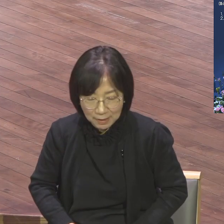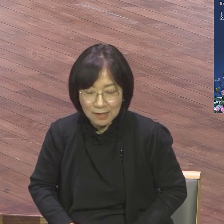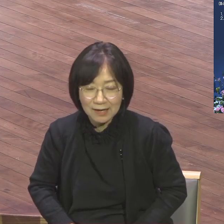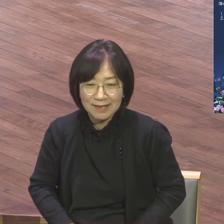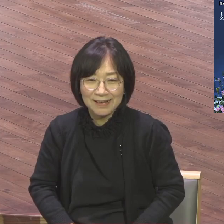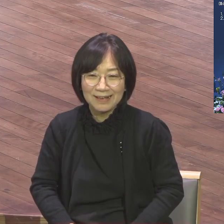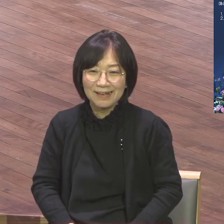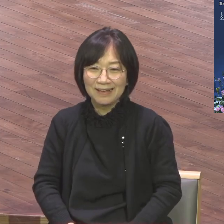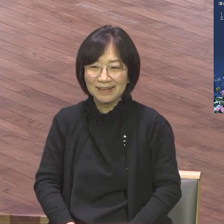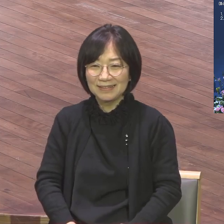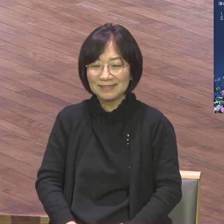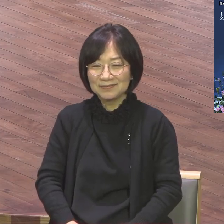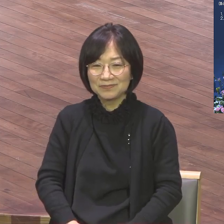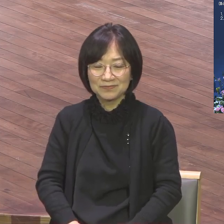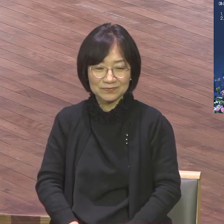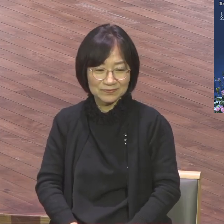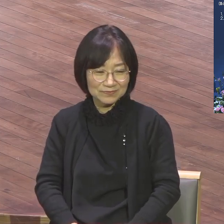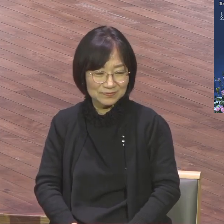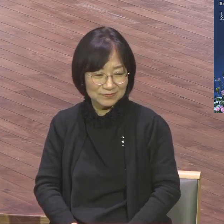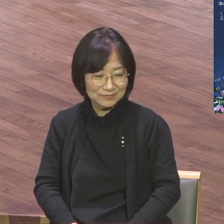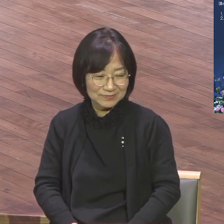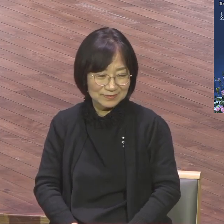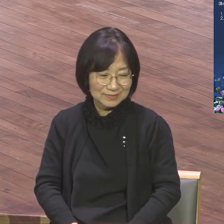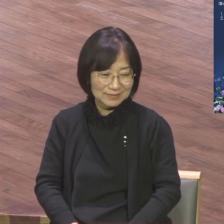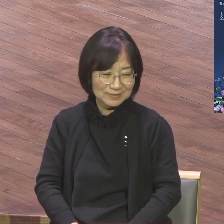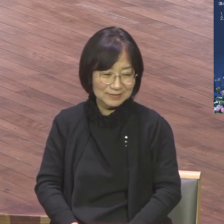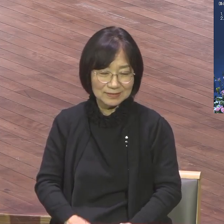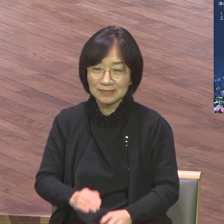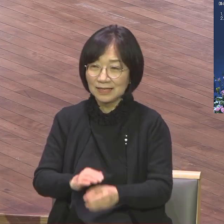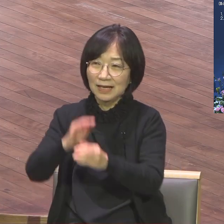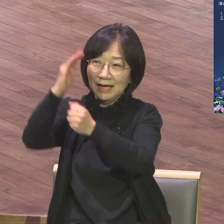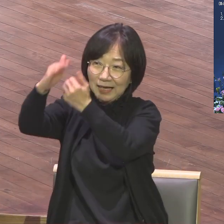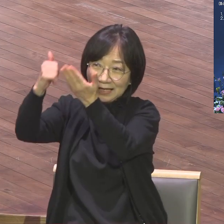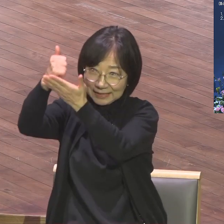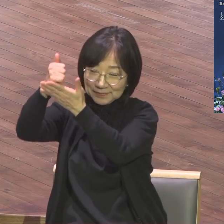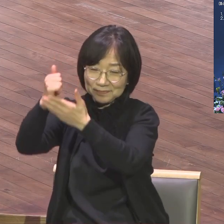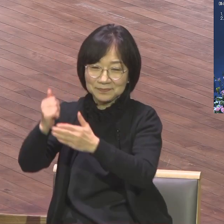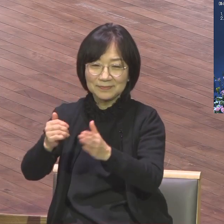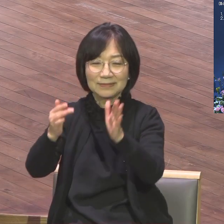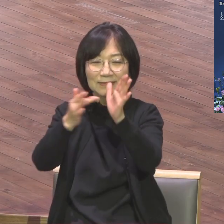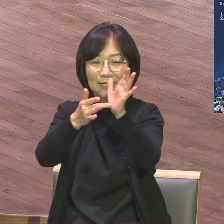지금. 3일차라면 바로 알아야 돼요. 예수님이 하나님이고 하나님이 예수님이요.